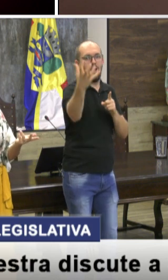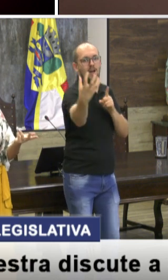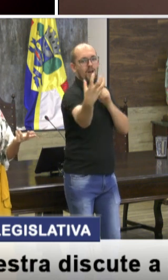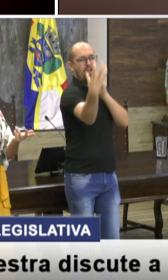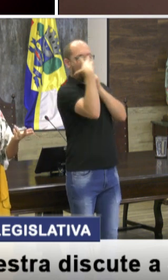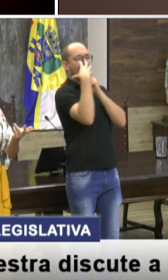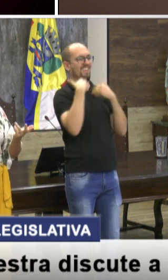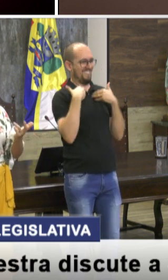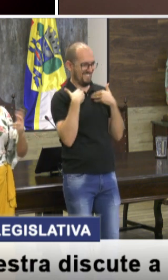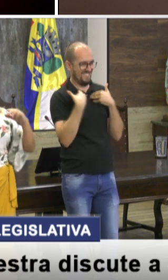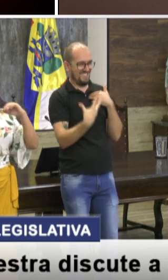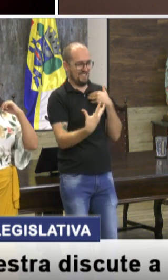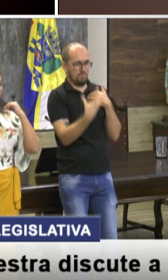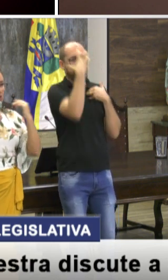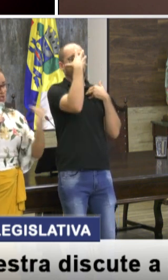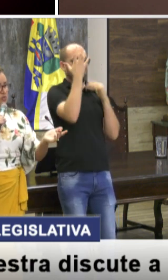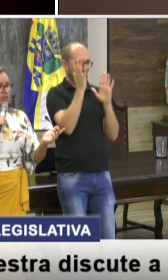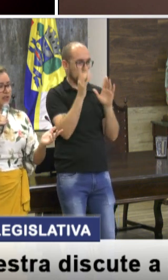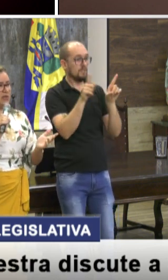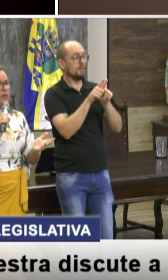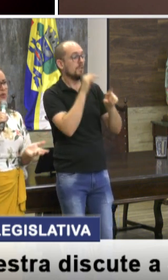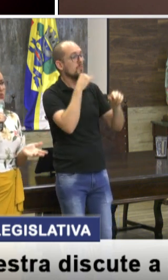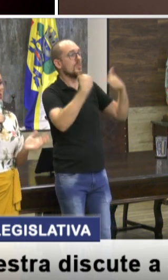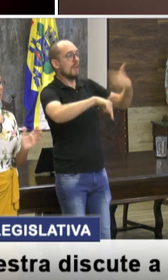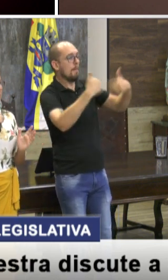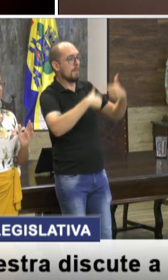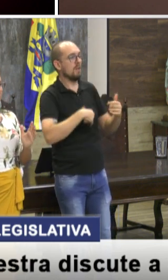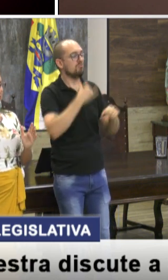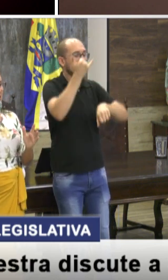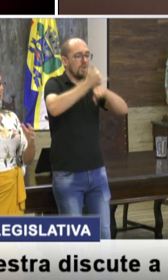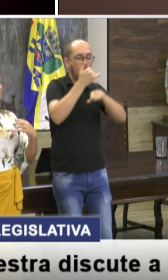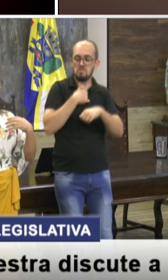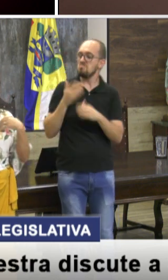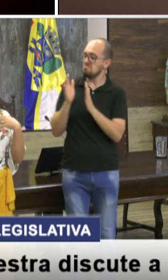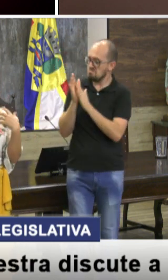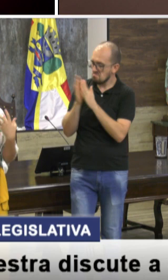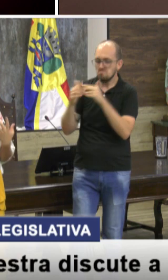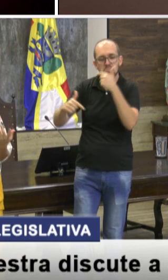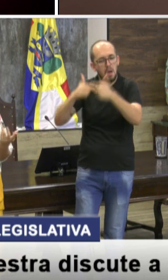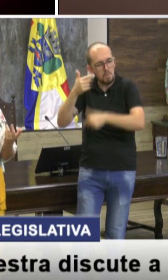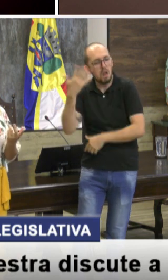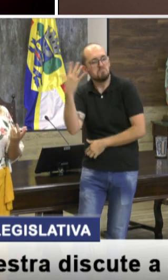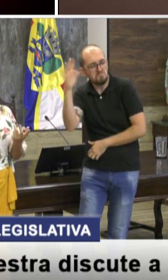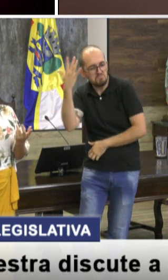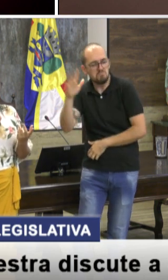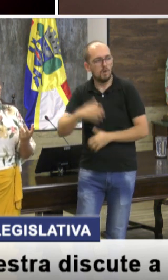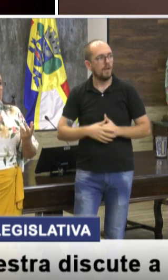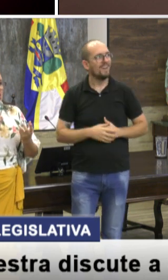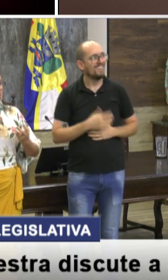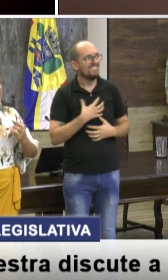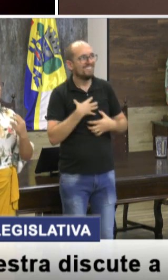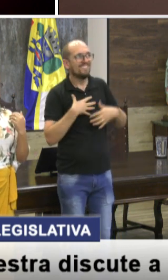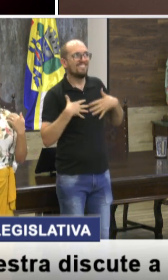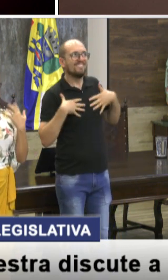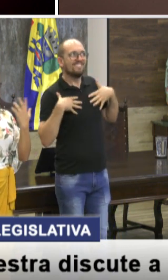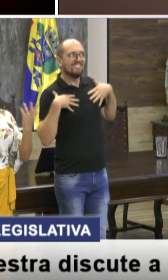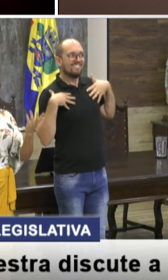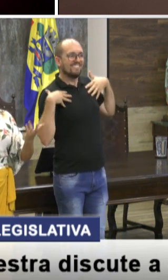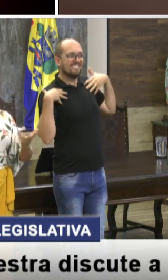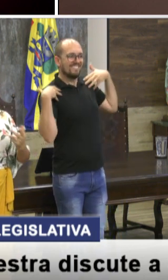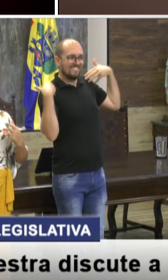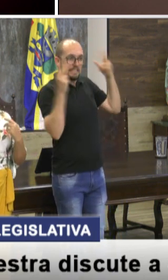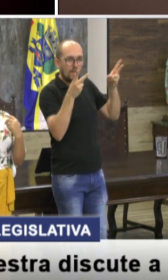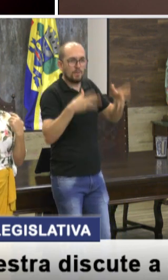evento. Você recebe um elogio na família por alguma coisa que você fez, o seu corpo vai reagir. E essa questão,